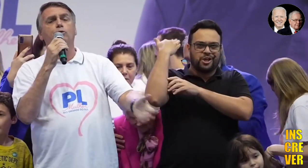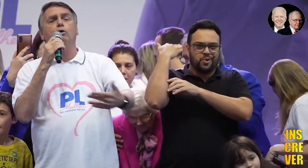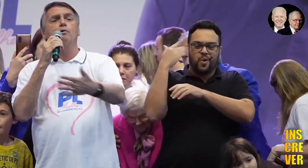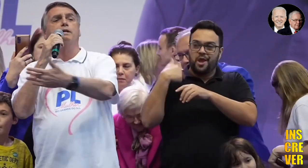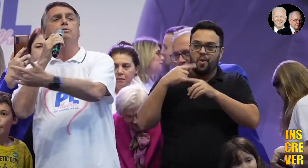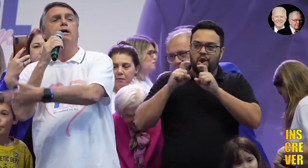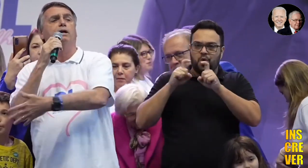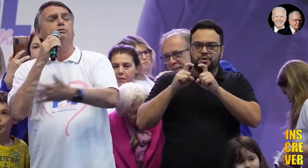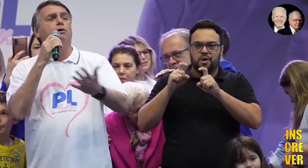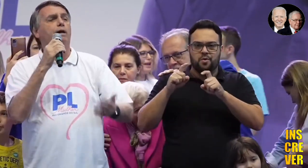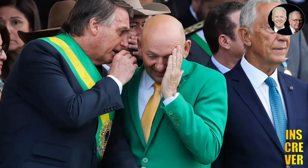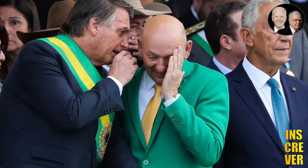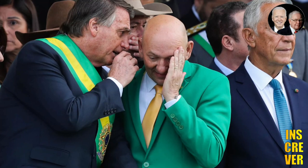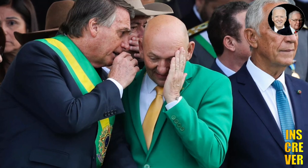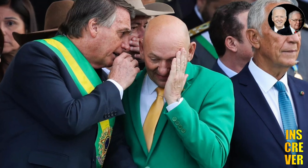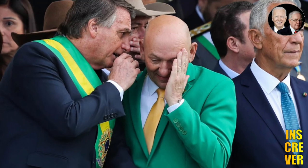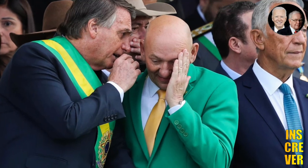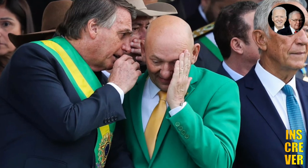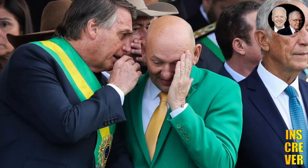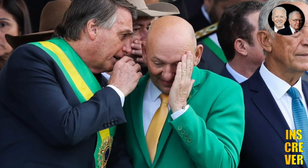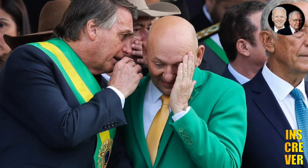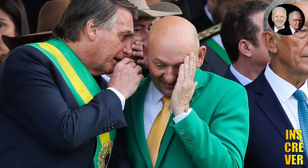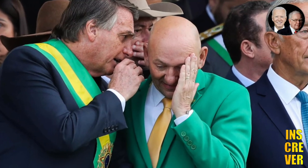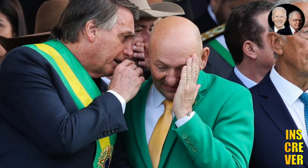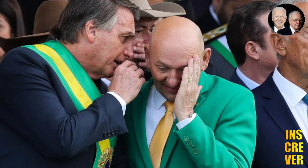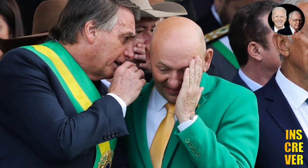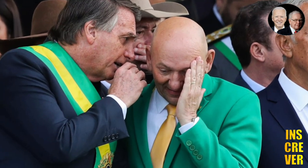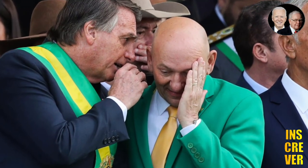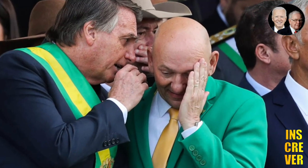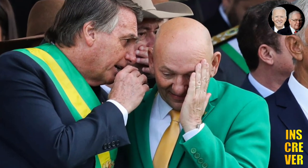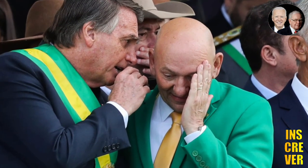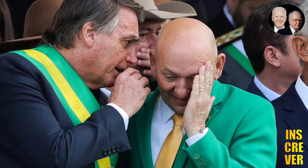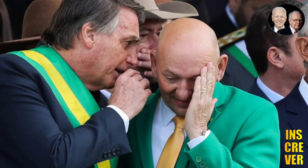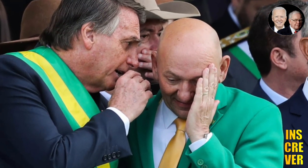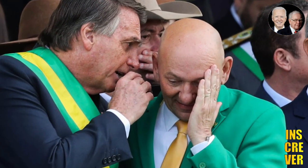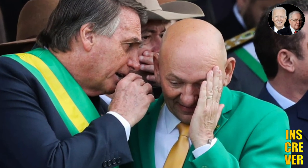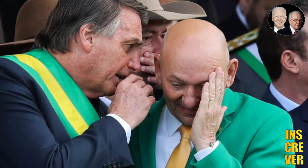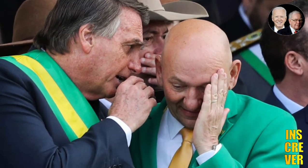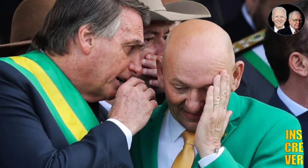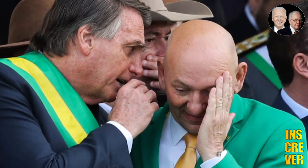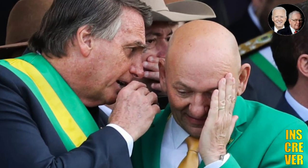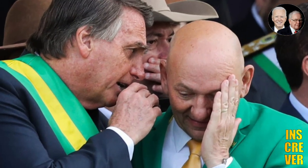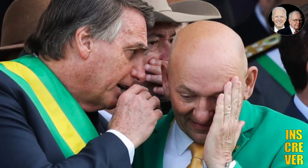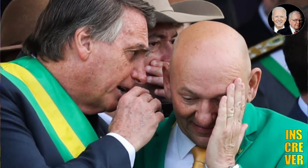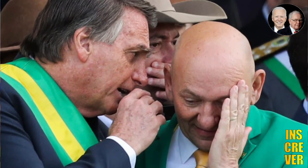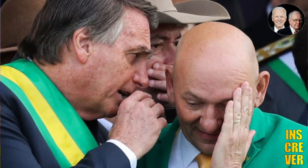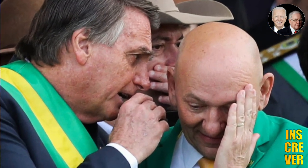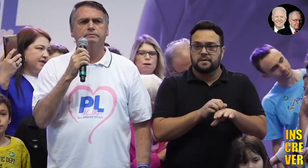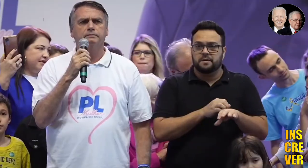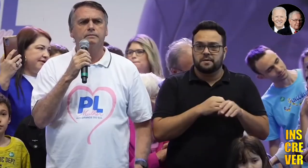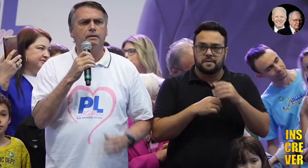setembro, botou o Luciano Hang do teu lado no palanque. Esta é a acusação.